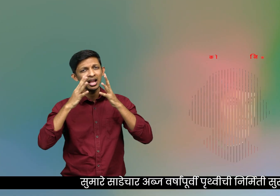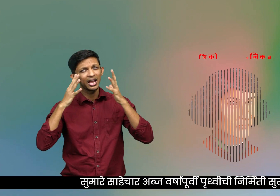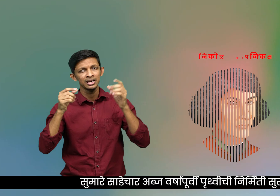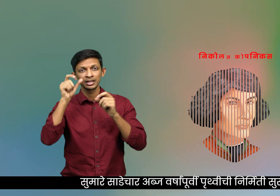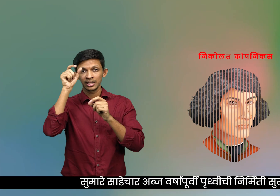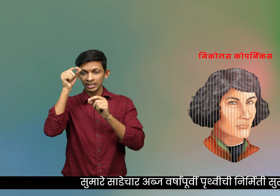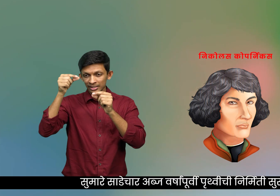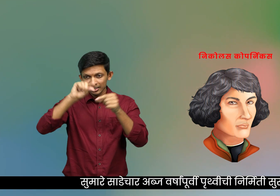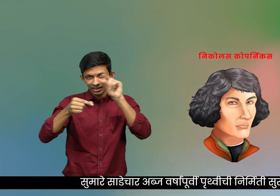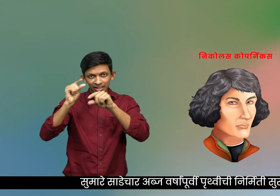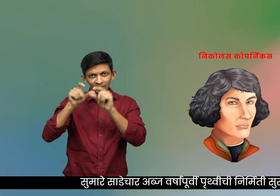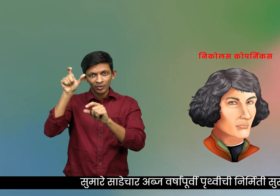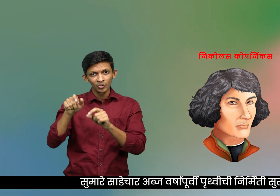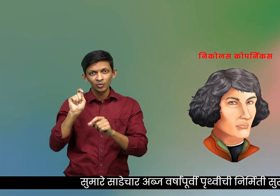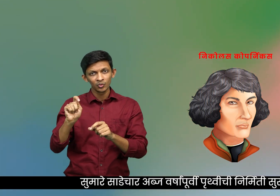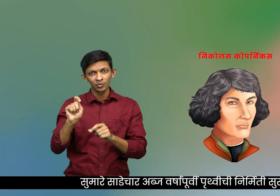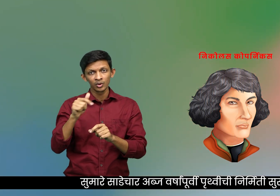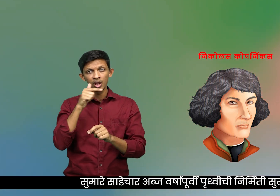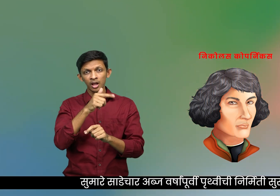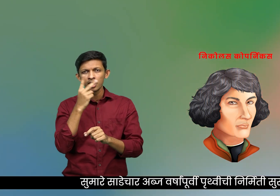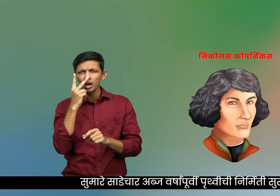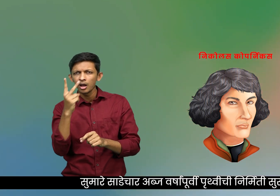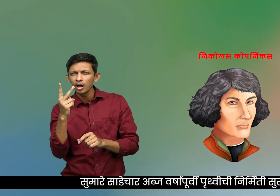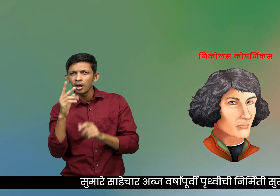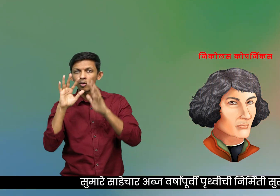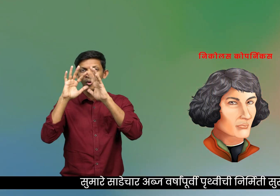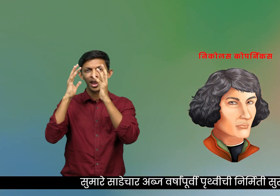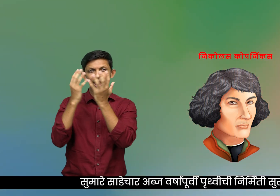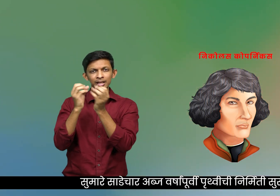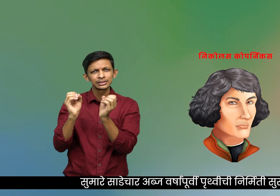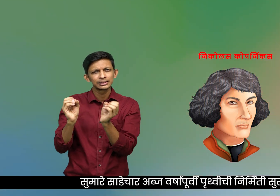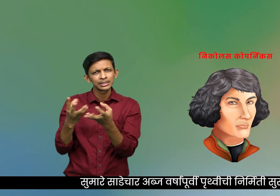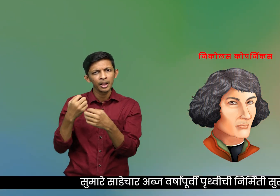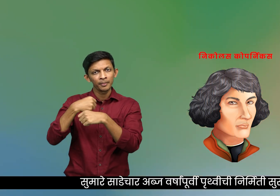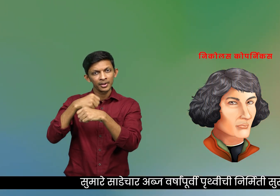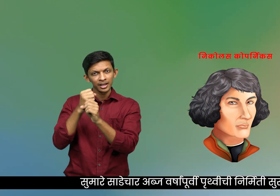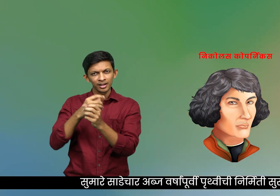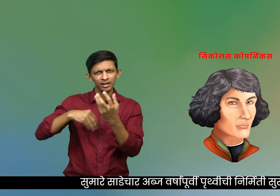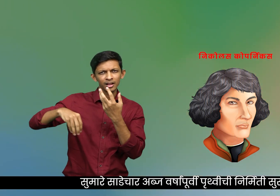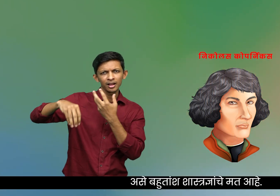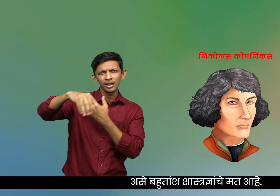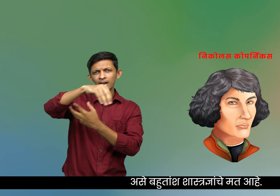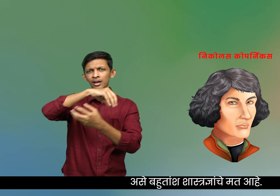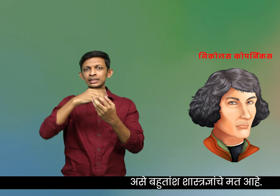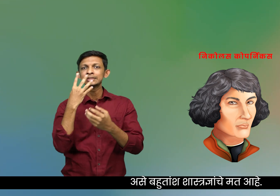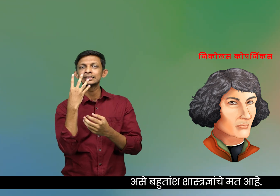संपादन सुमारे 4.5 अब्ज वर्षापूर्वी पृथ्वीच्या निर्मिती सुरू झाली असे